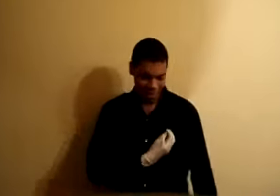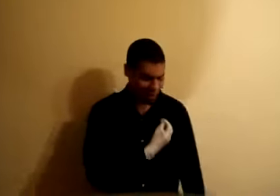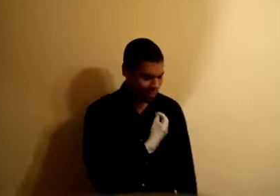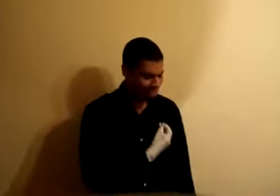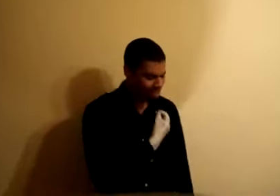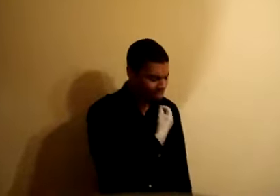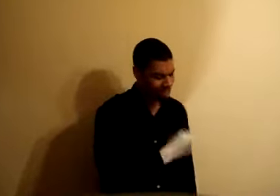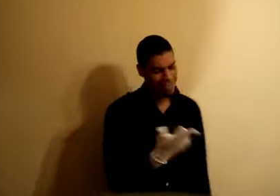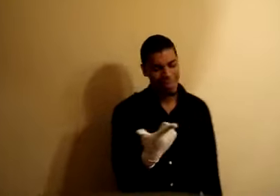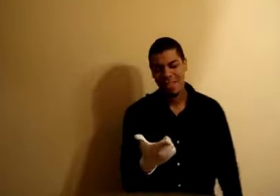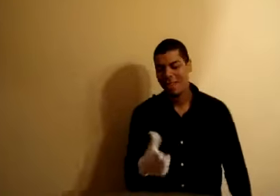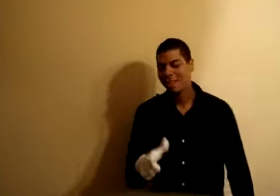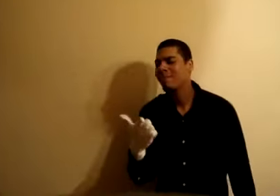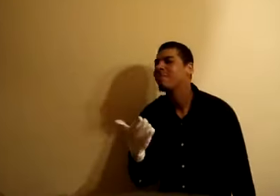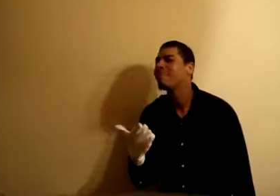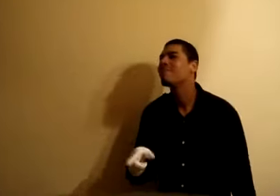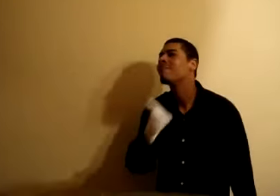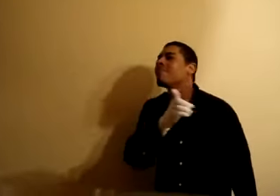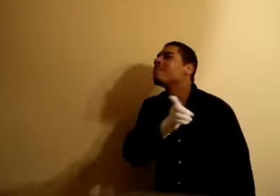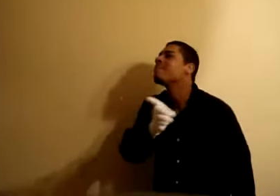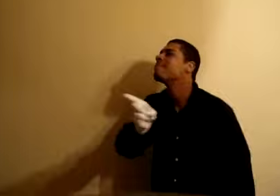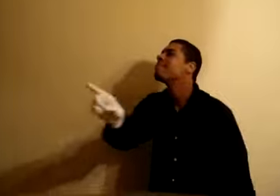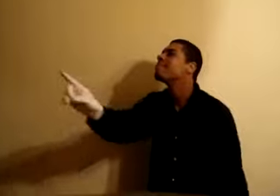você, sem você.